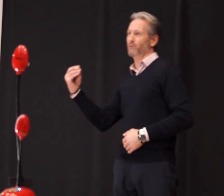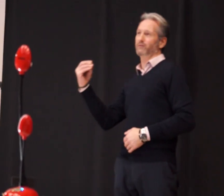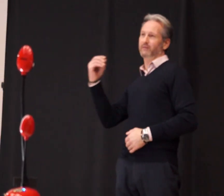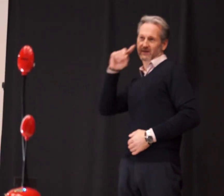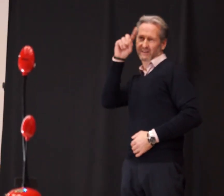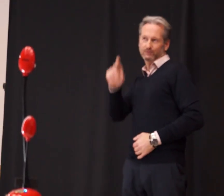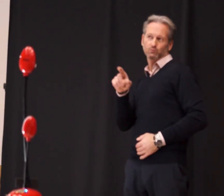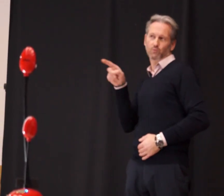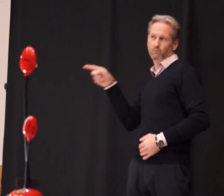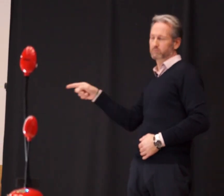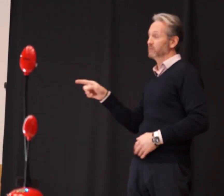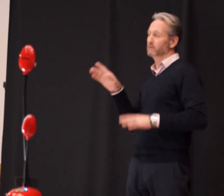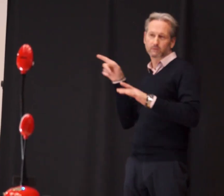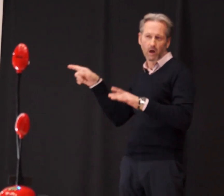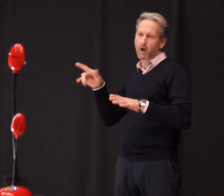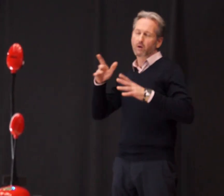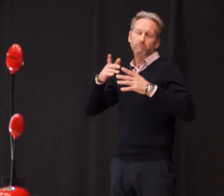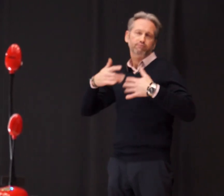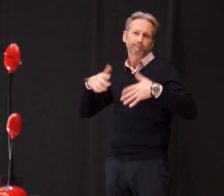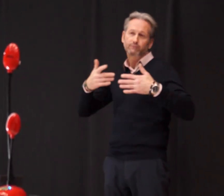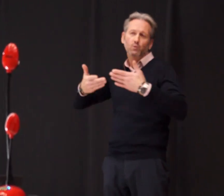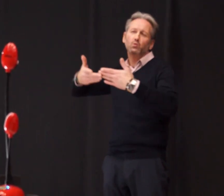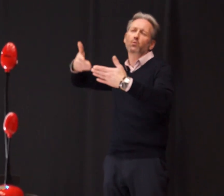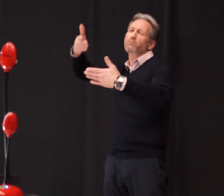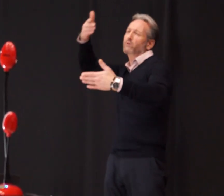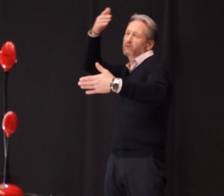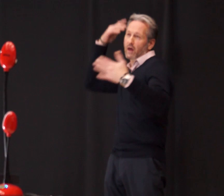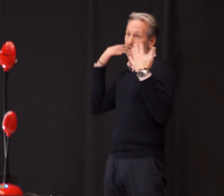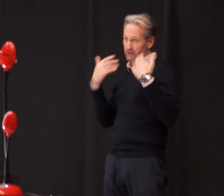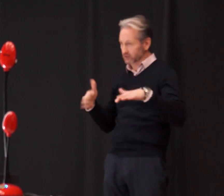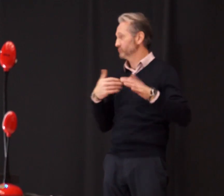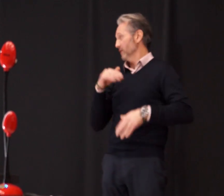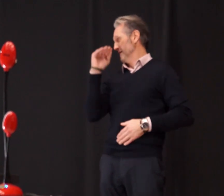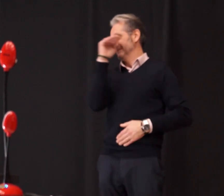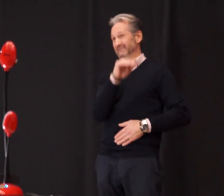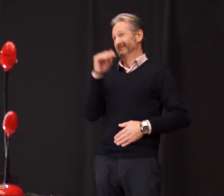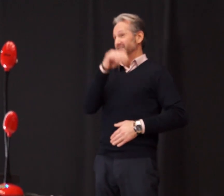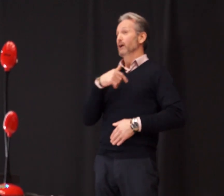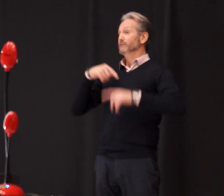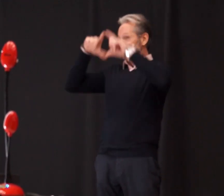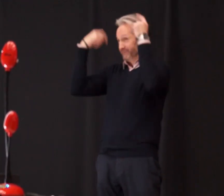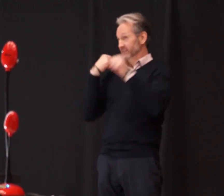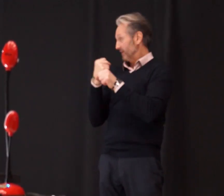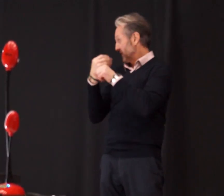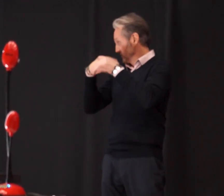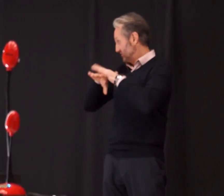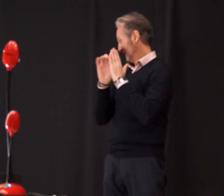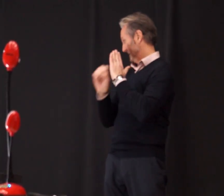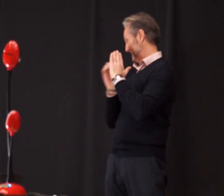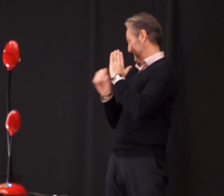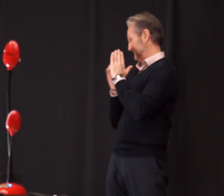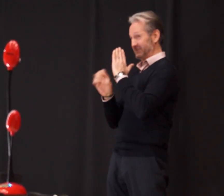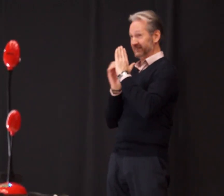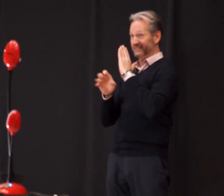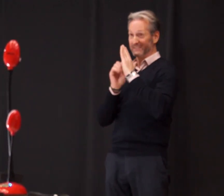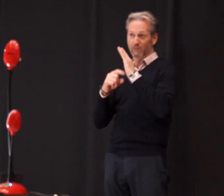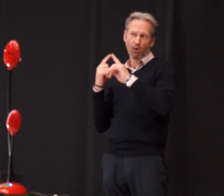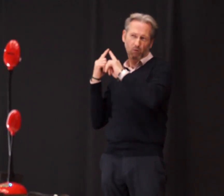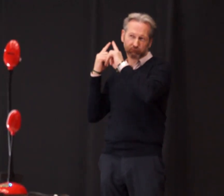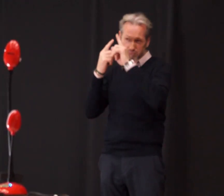Alors, c'est vrai, c'est une bonne remarque, une bonne question. C'est quelque chose que je nécessite de faire en